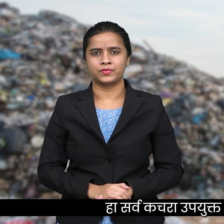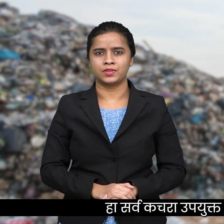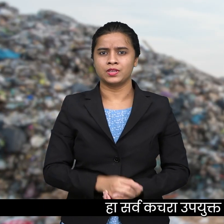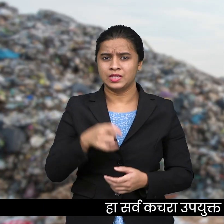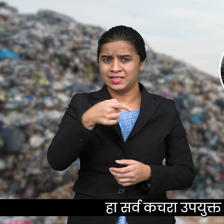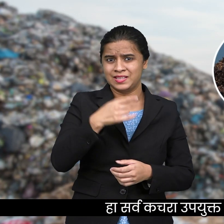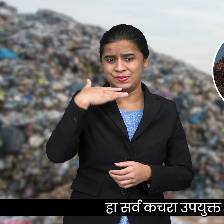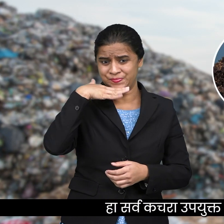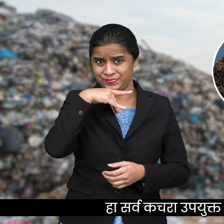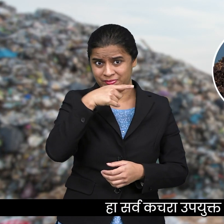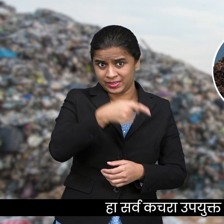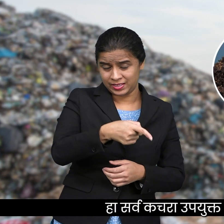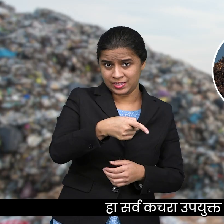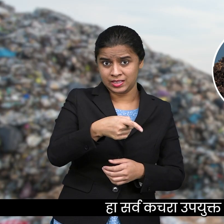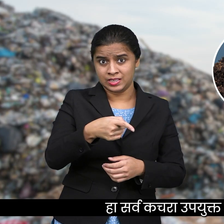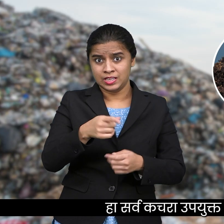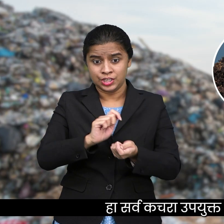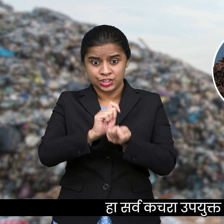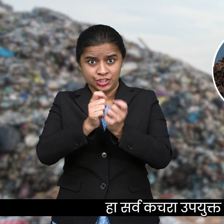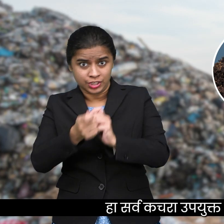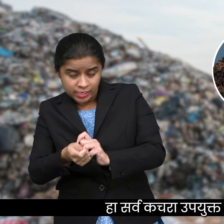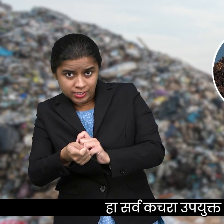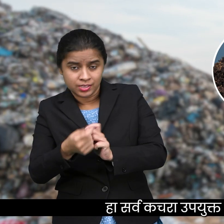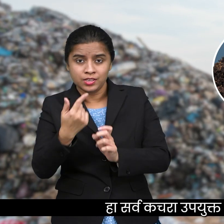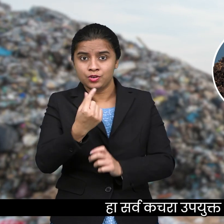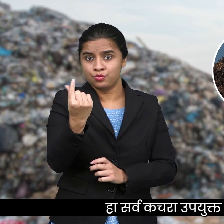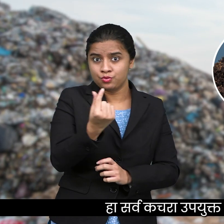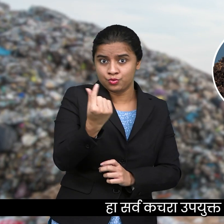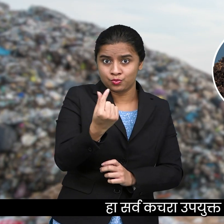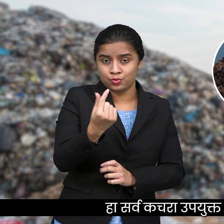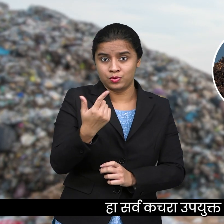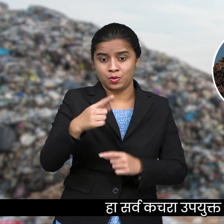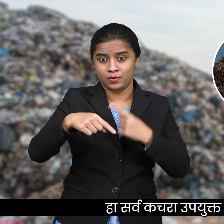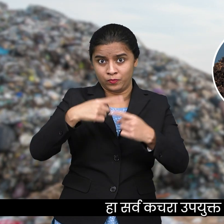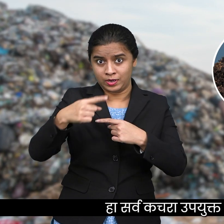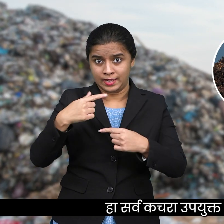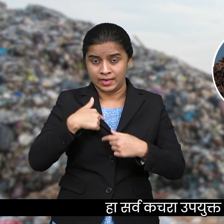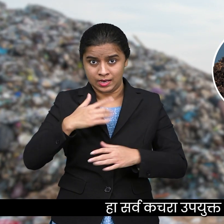हा सर्व कचरा उपयुक्त आणि सुरक्षित बनवता येईल का?